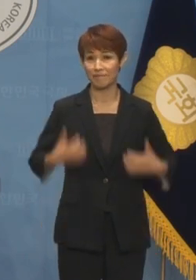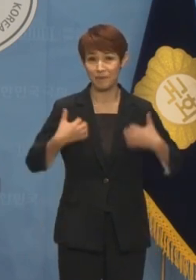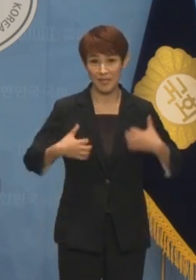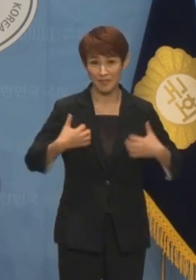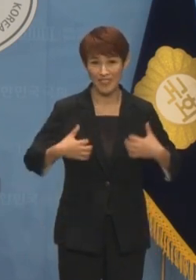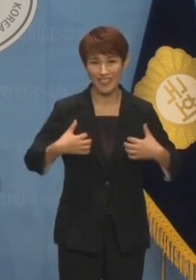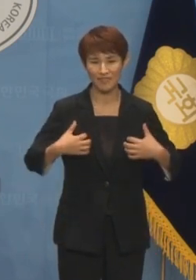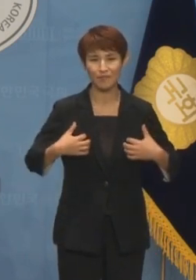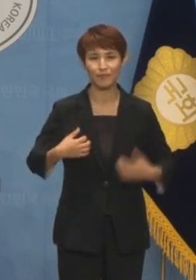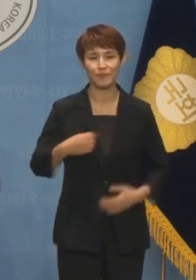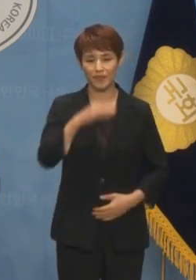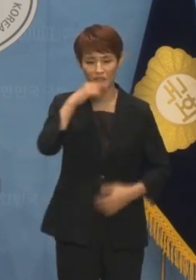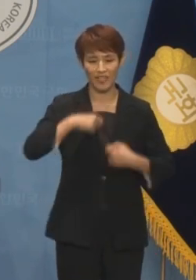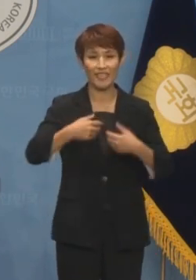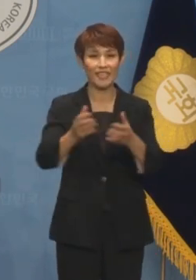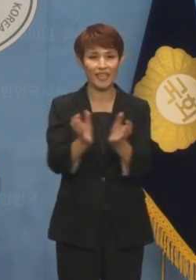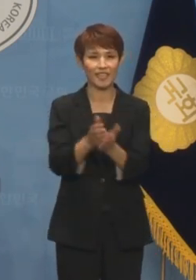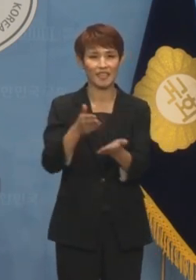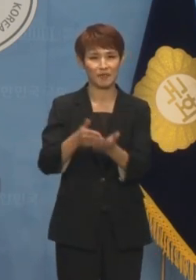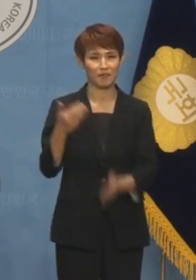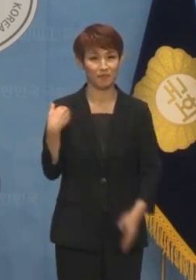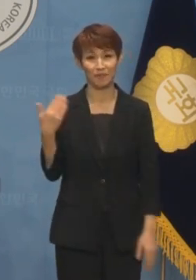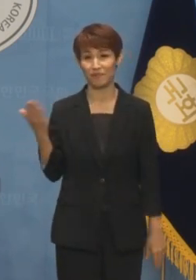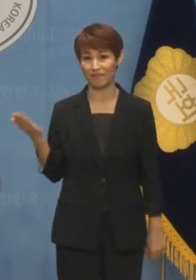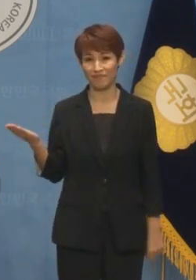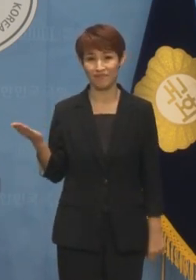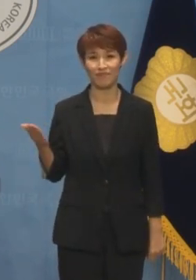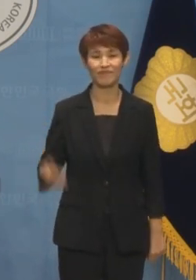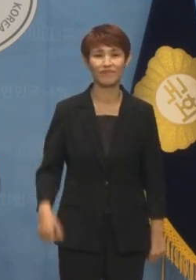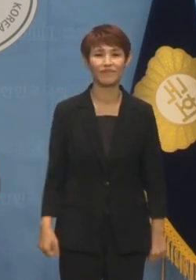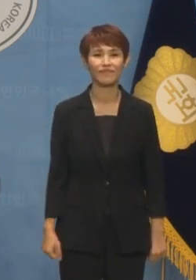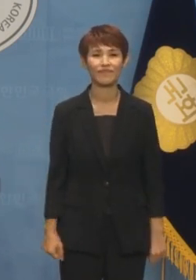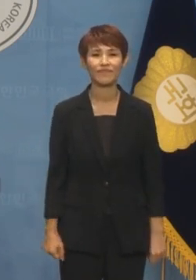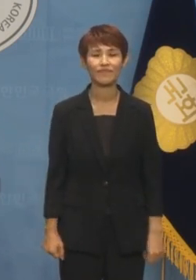반갑습니다. 정의당 선임대변인 김수영입니다.